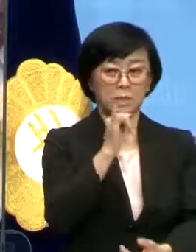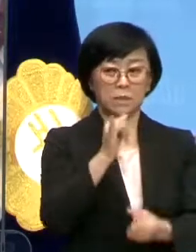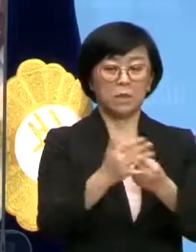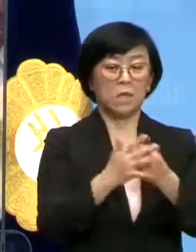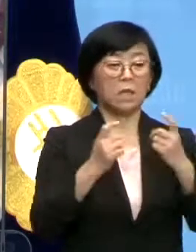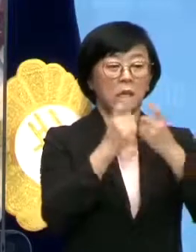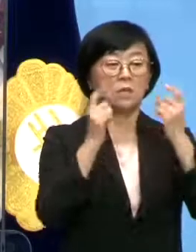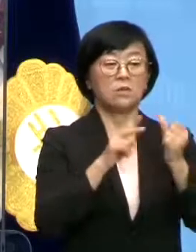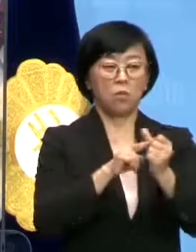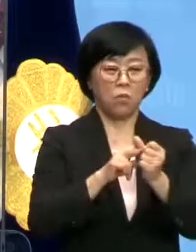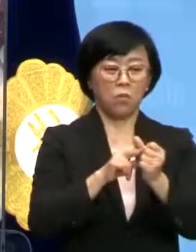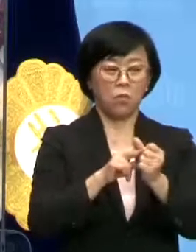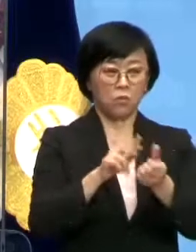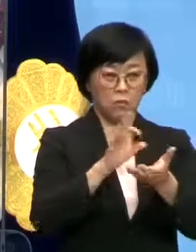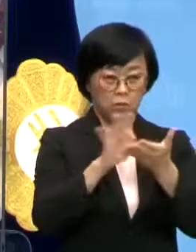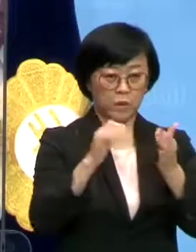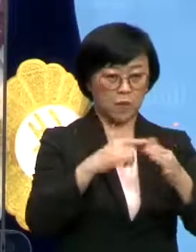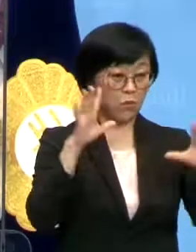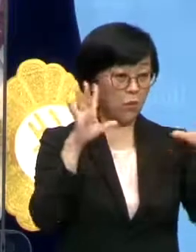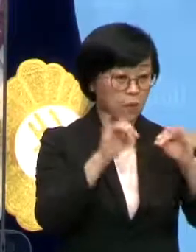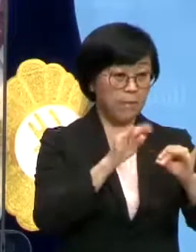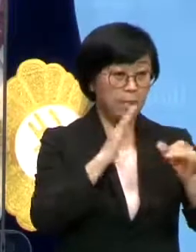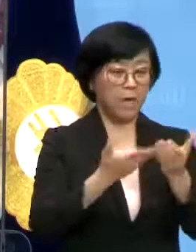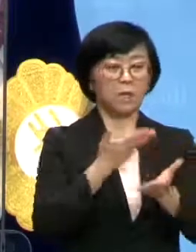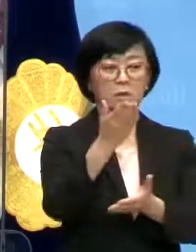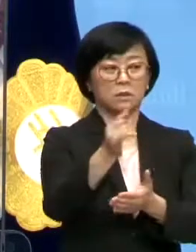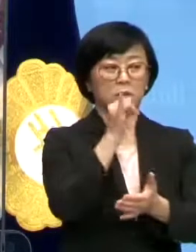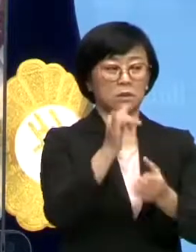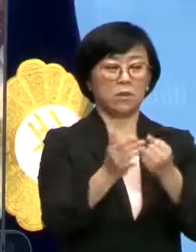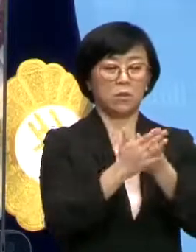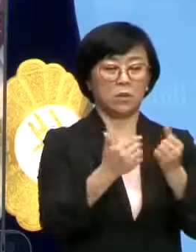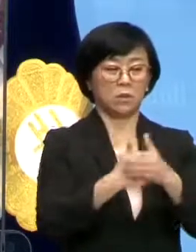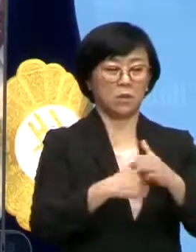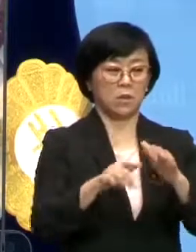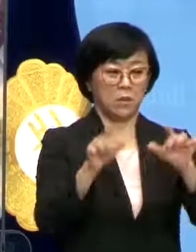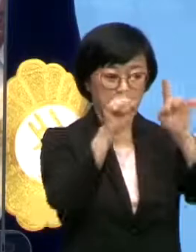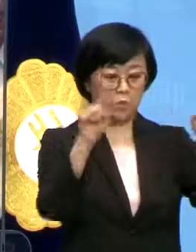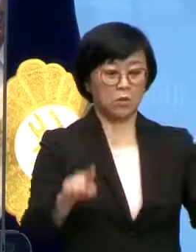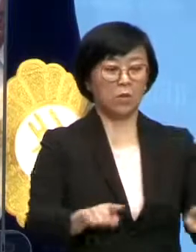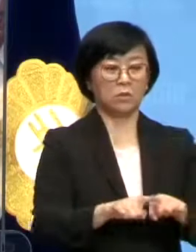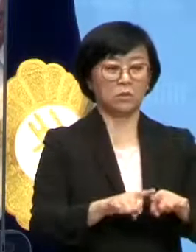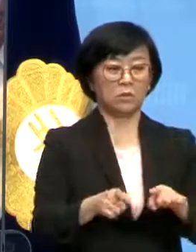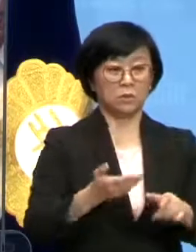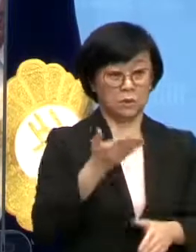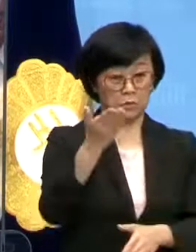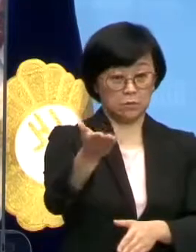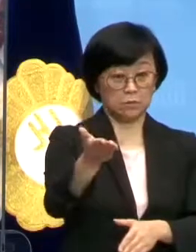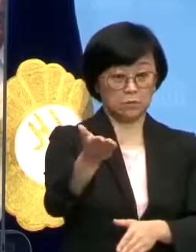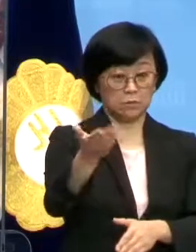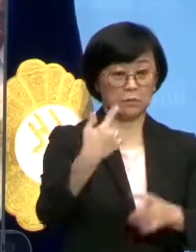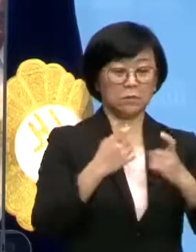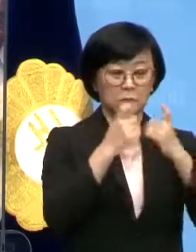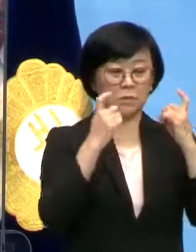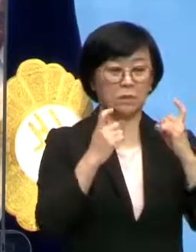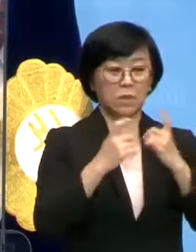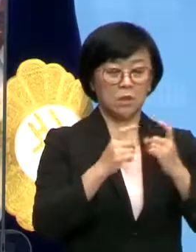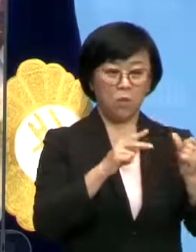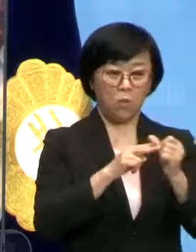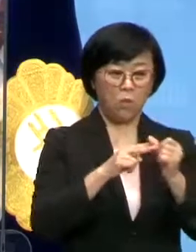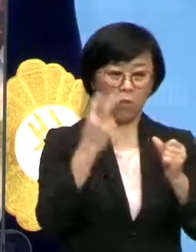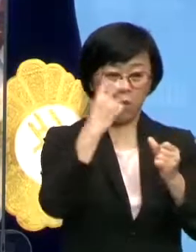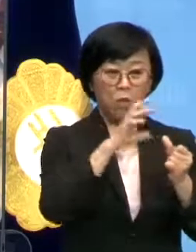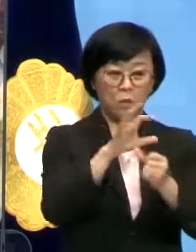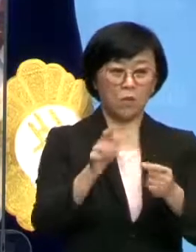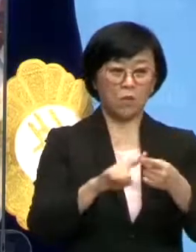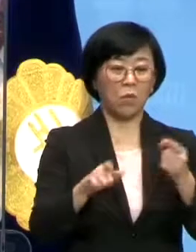개인정보는 소비자의 동의를 거쳐 제공되는 것이므로 종의 청구 서류를 제출하면 개인 정보가 보호